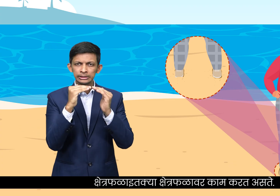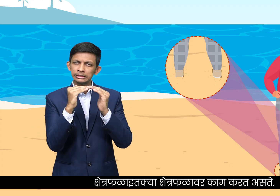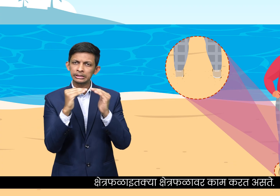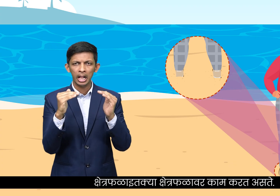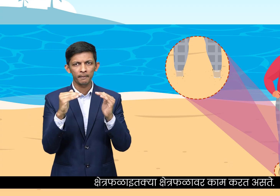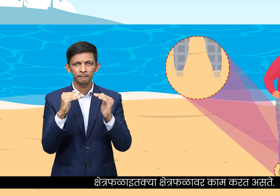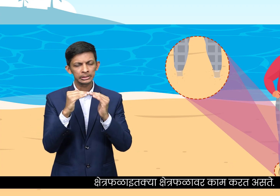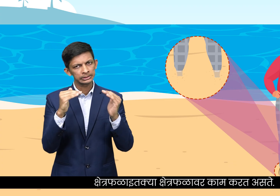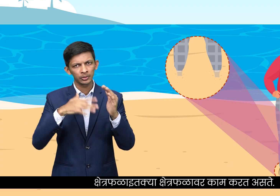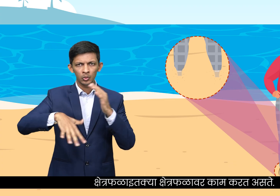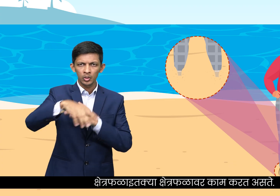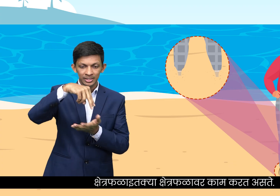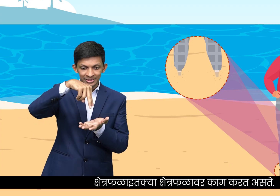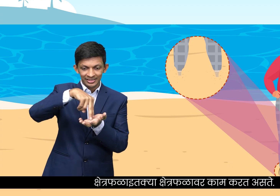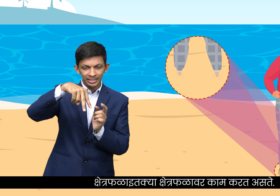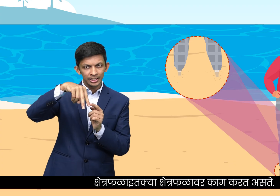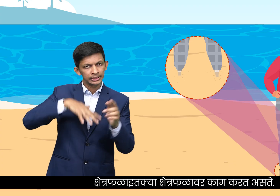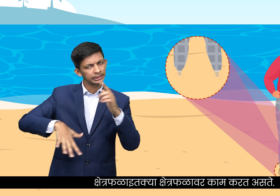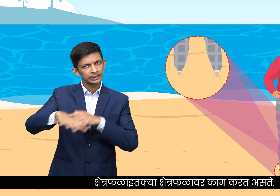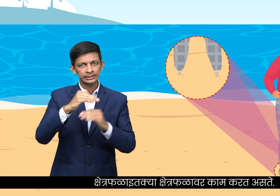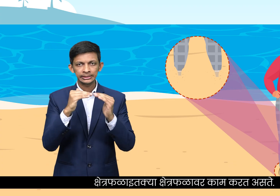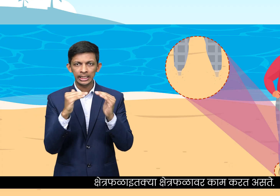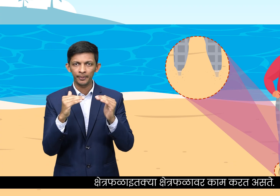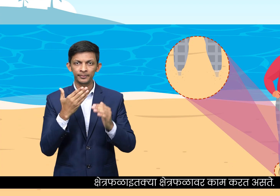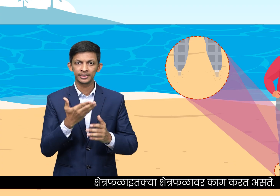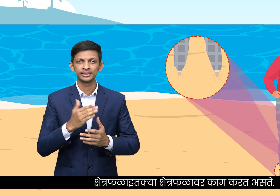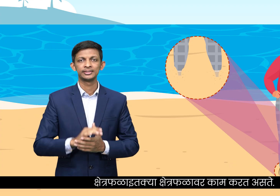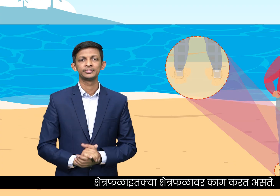पायांच्या क्षेत्रफळाइतक्या क्षेत्रफळावर काम करत असते.